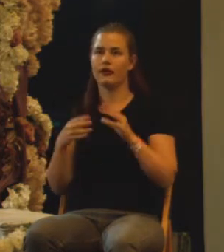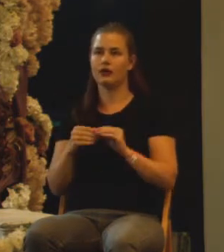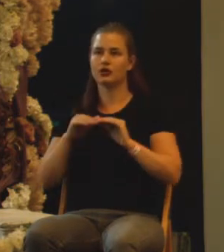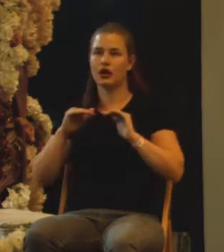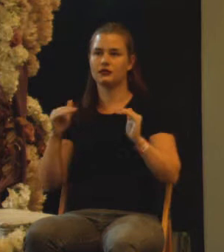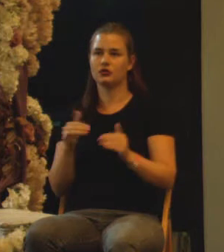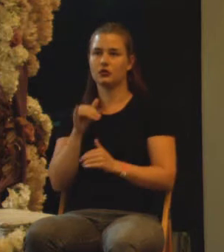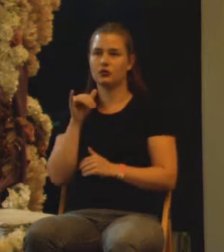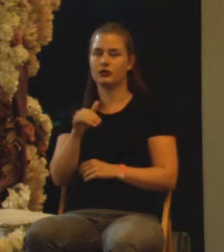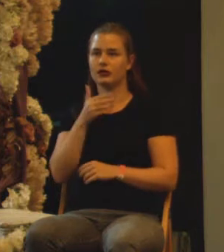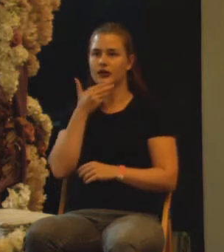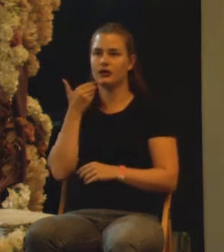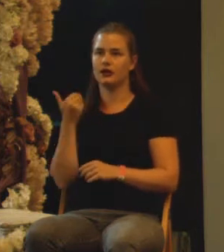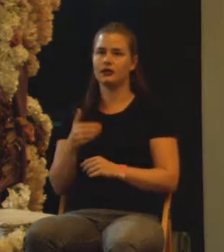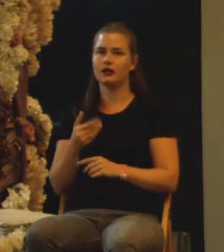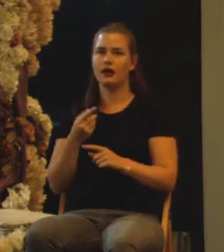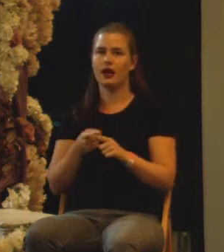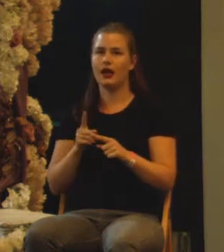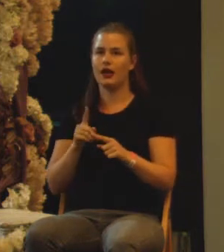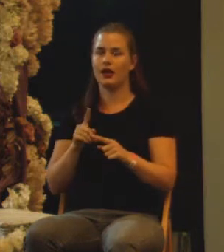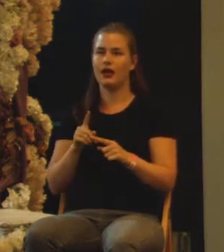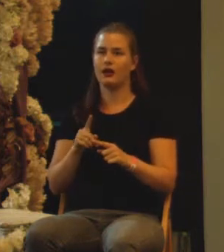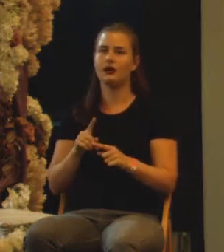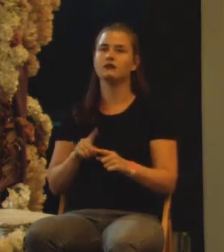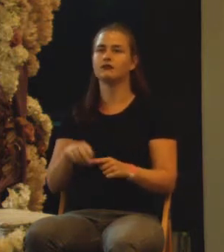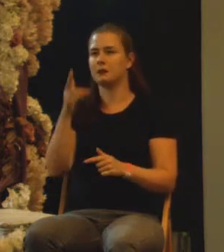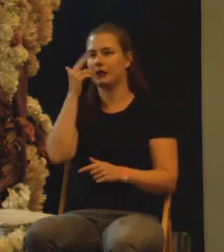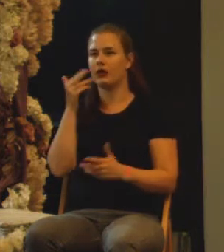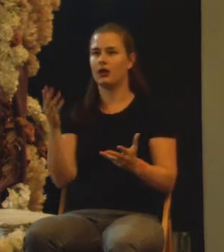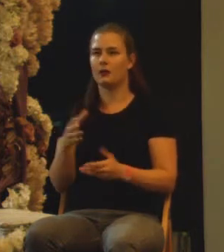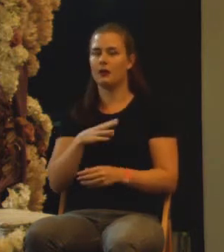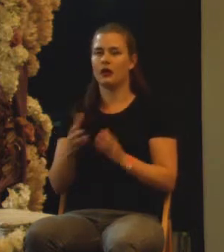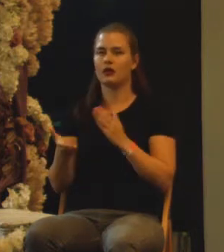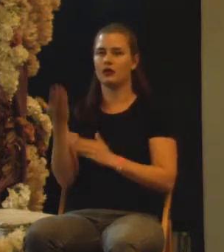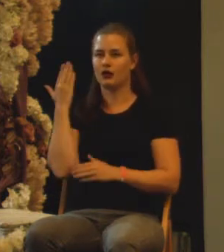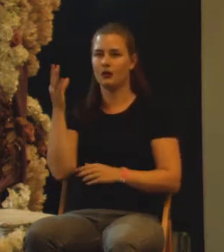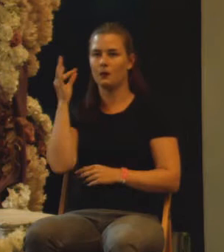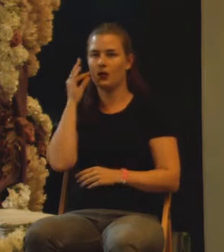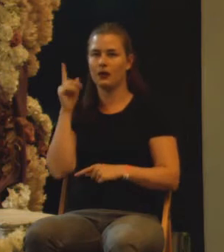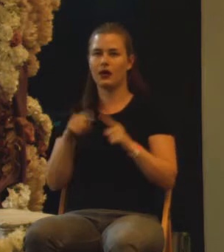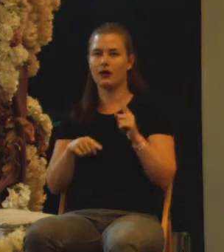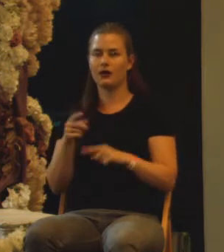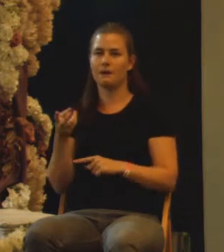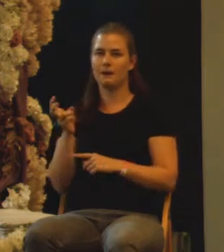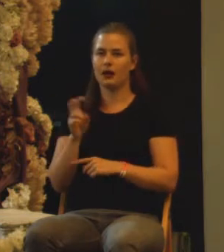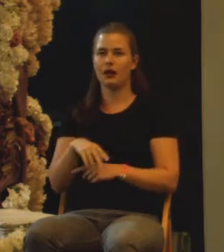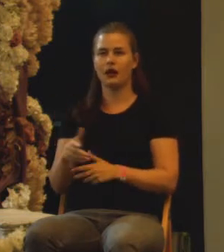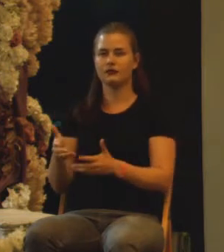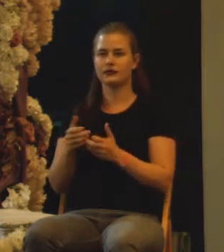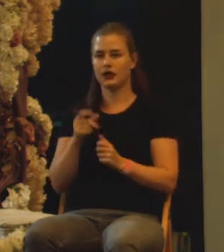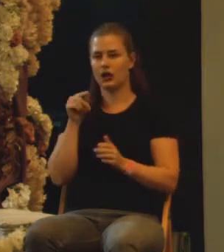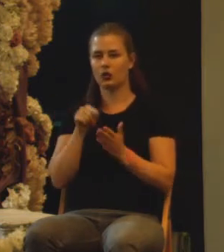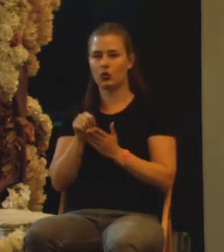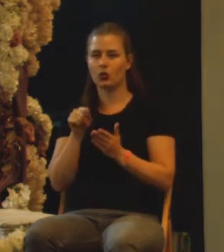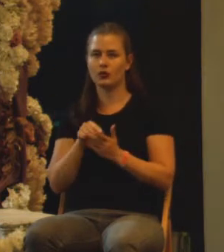ограничены. У них нет вот этой крафтовости, которая была тогда. Помните, родители приходили, достали там курицу, мясо или